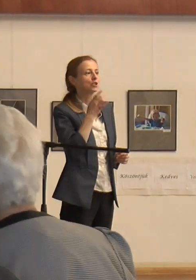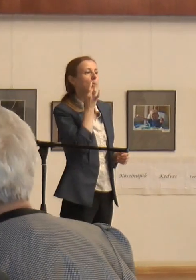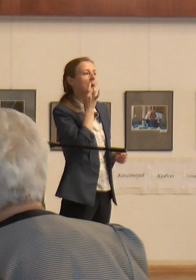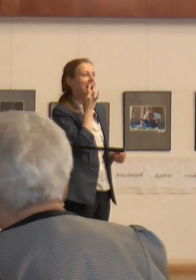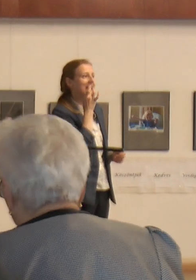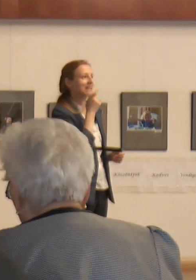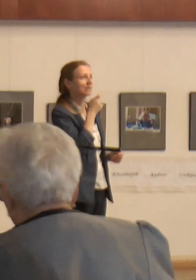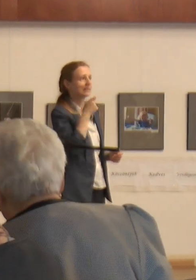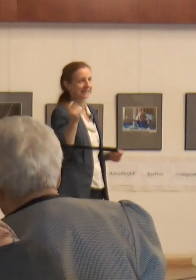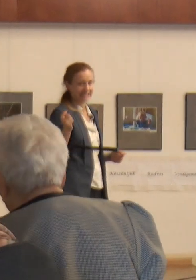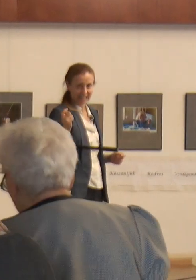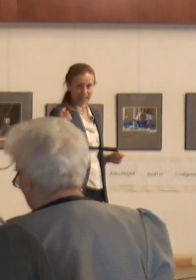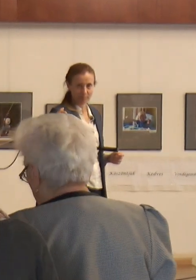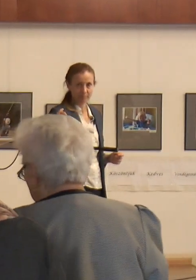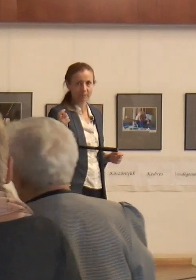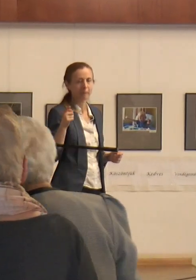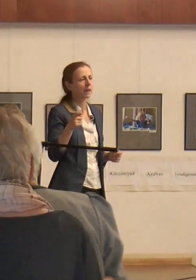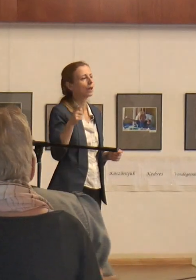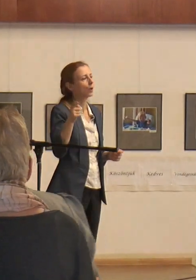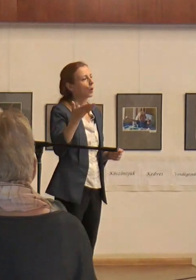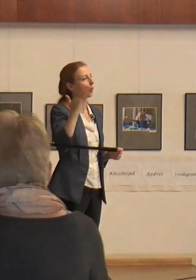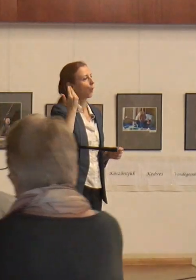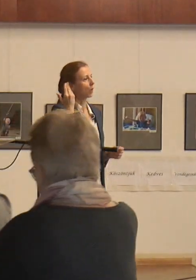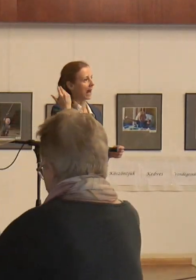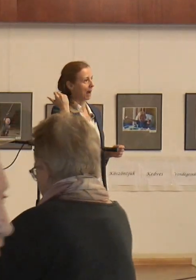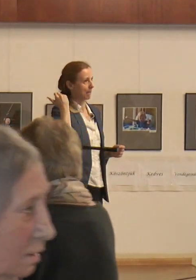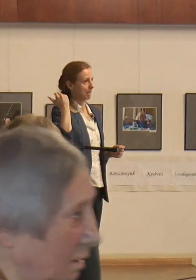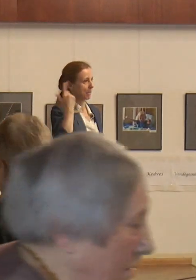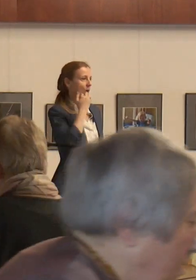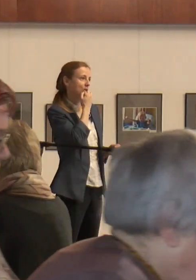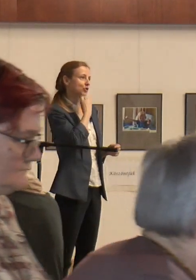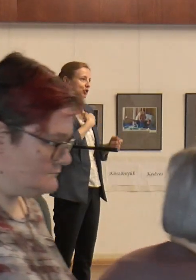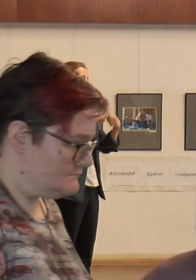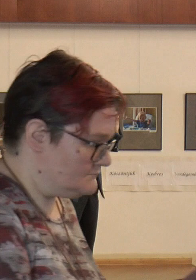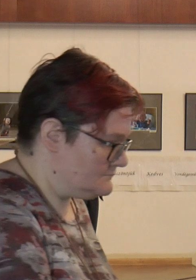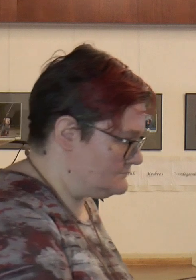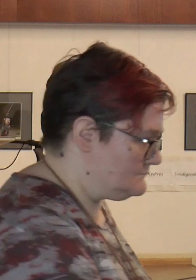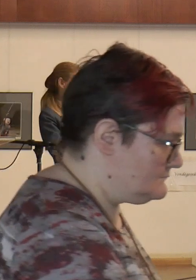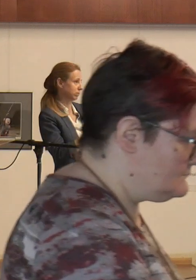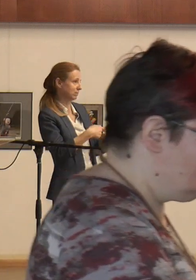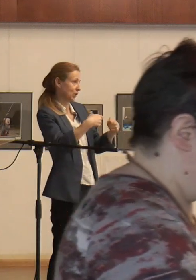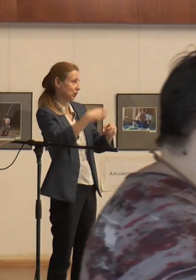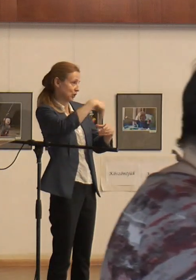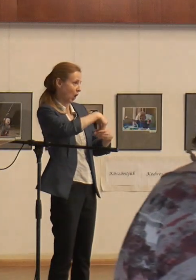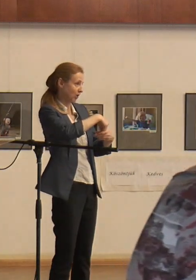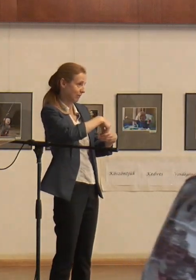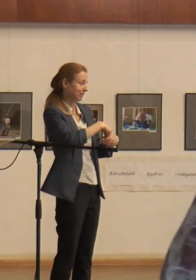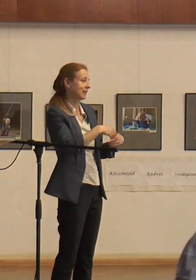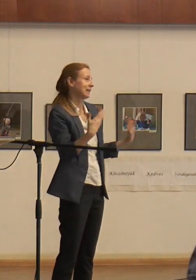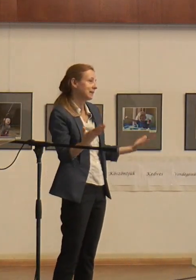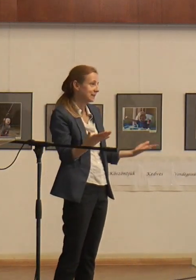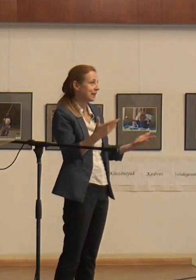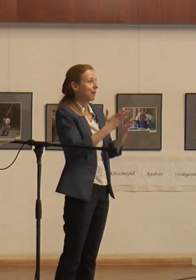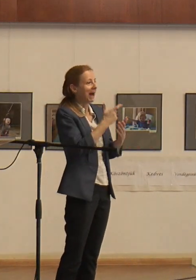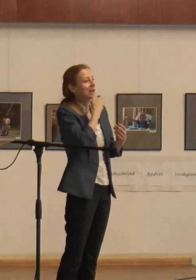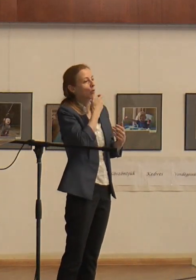Dániel, aki korábban a saját tudóknak volt tagja, csak hát